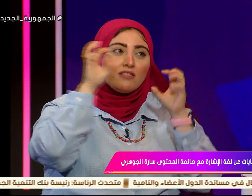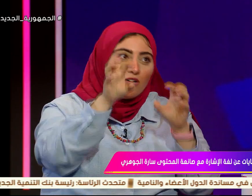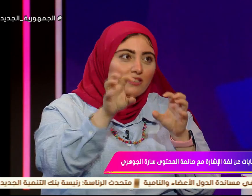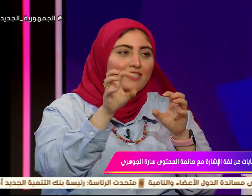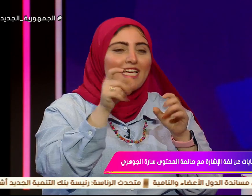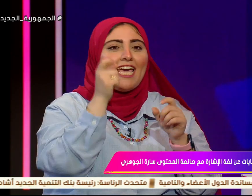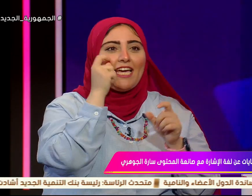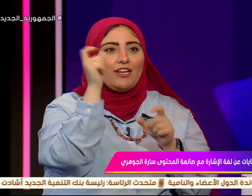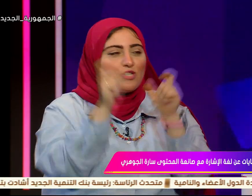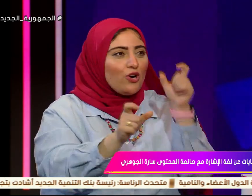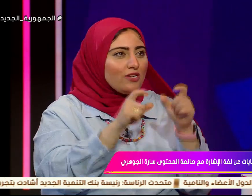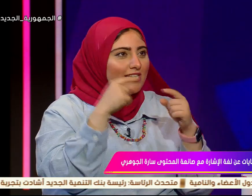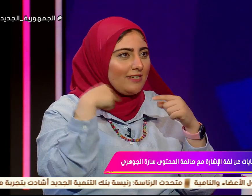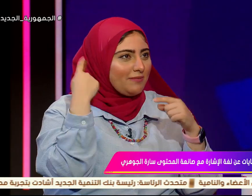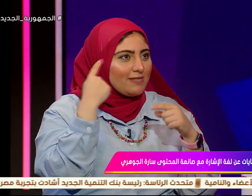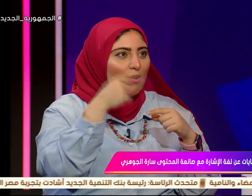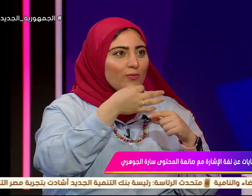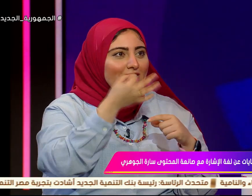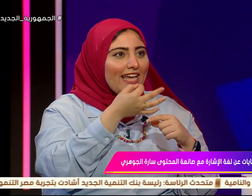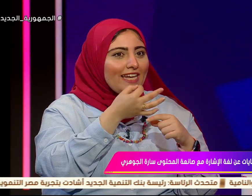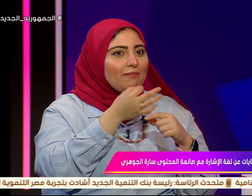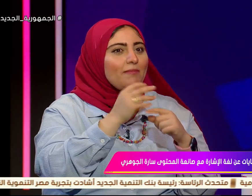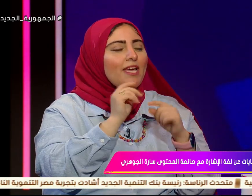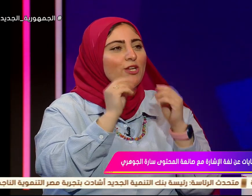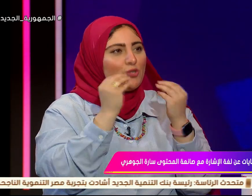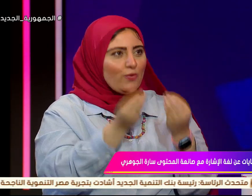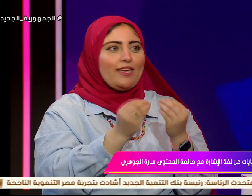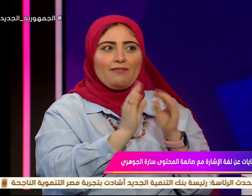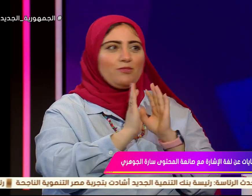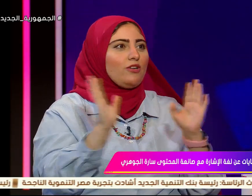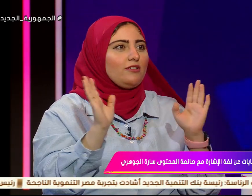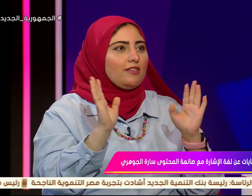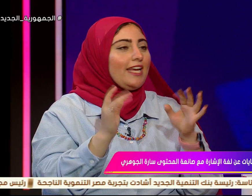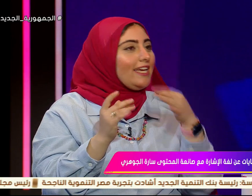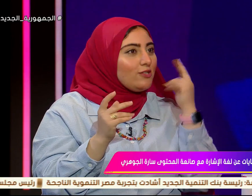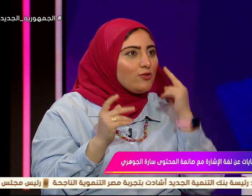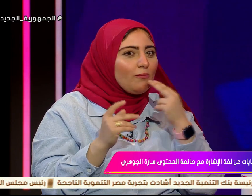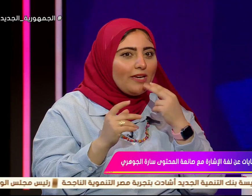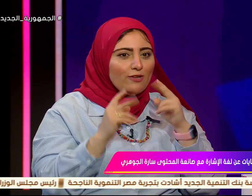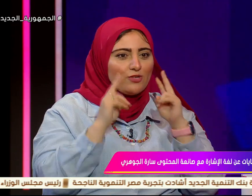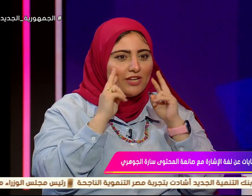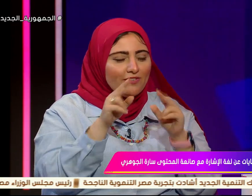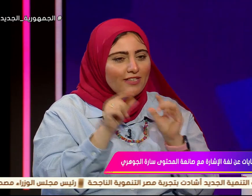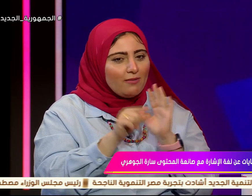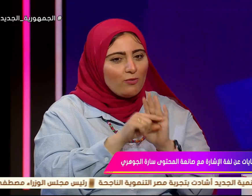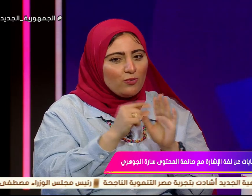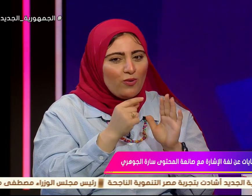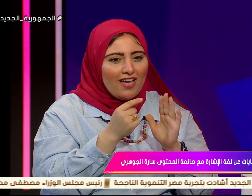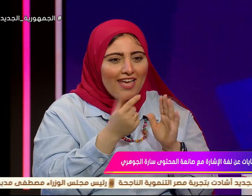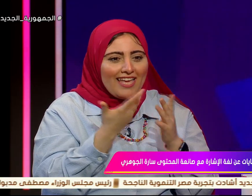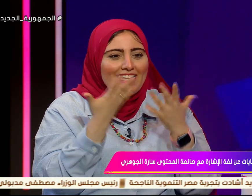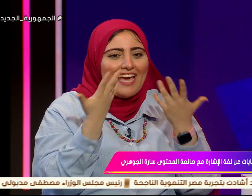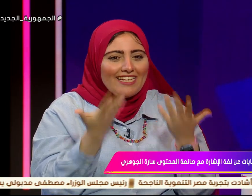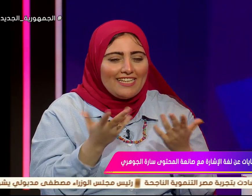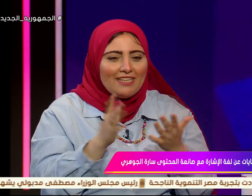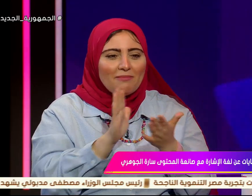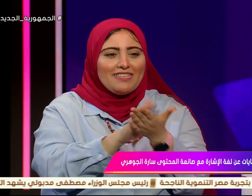ومعتقدات الاشخاص اللي بتسمع وبتتكلم شويه مش اكتر لكن السم كانوا شايفين الموضوع يعني ايه